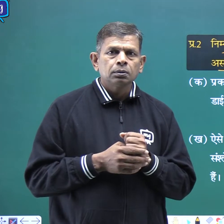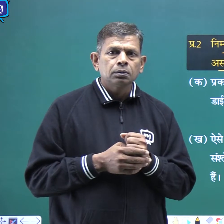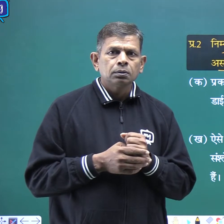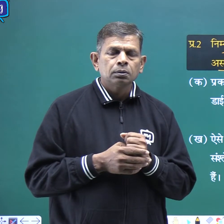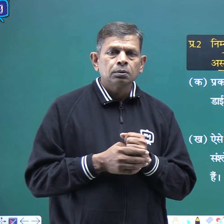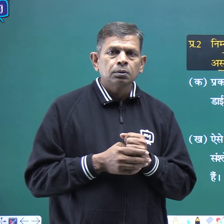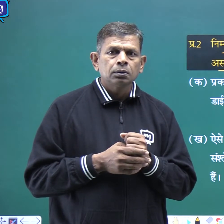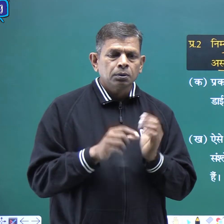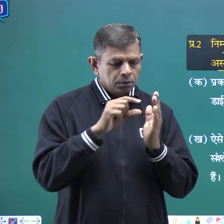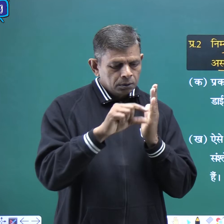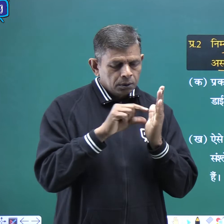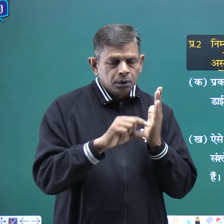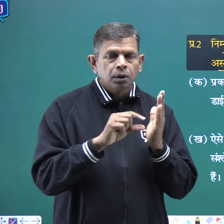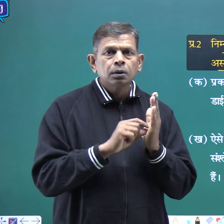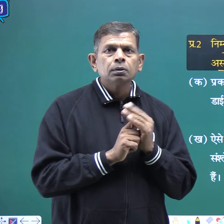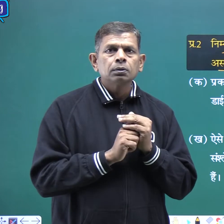दिए गए कथन में